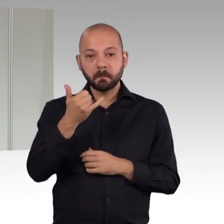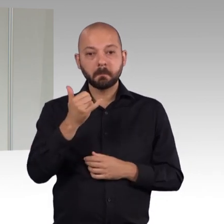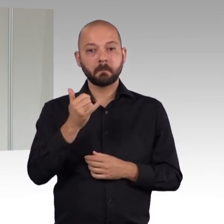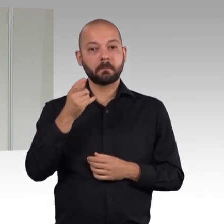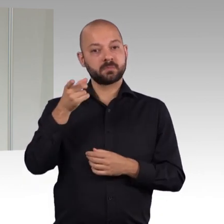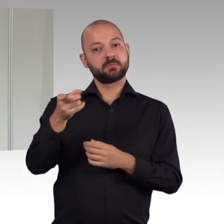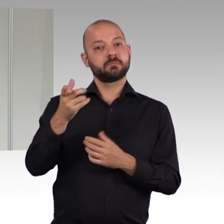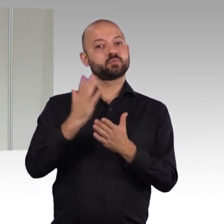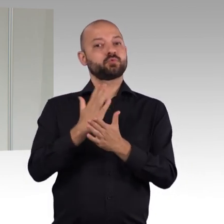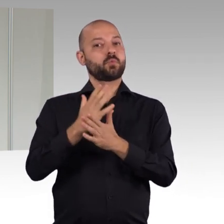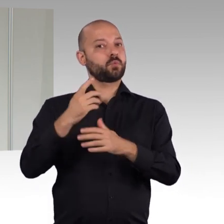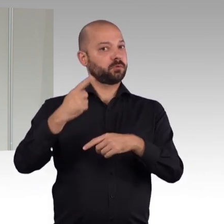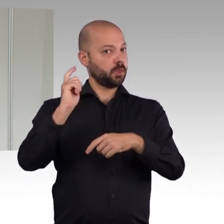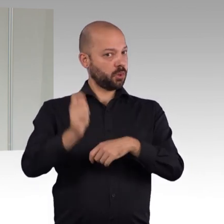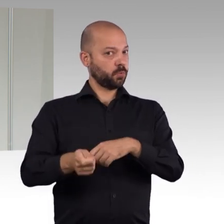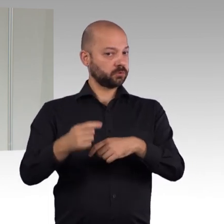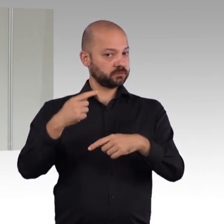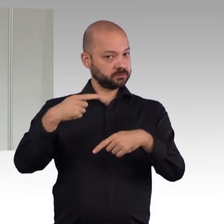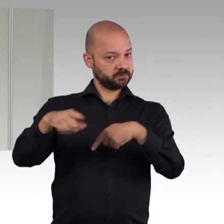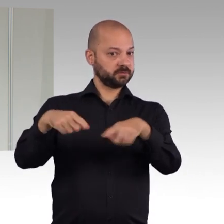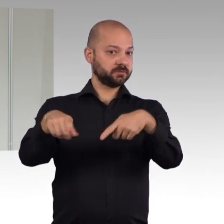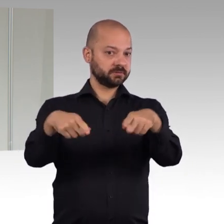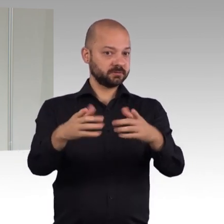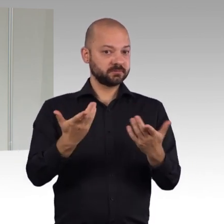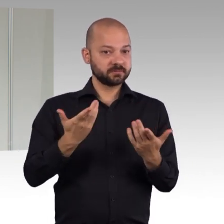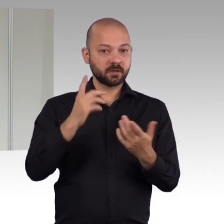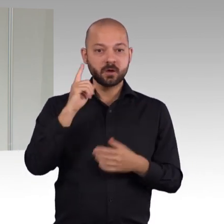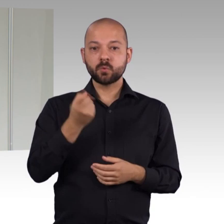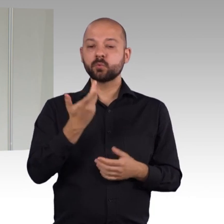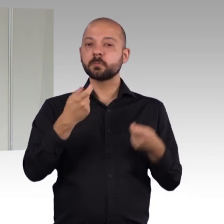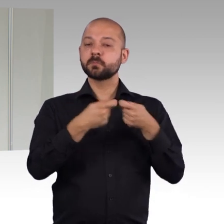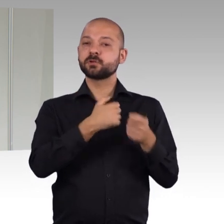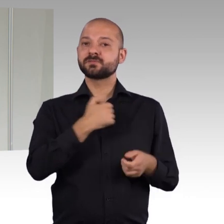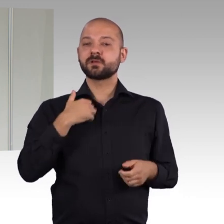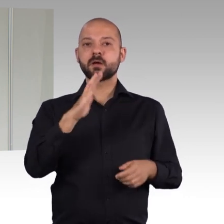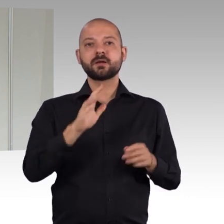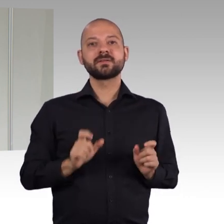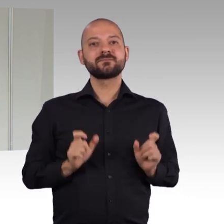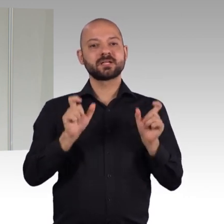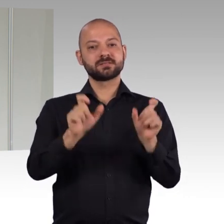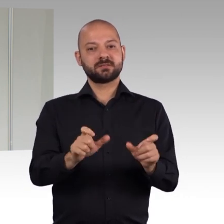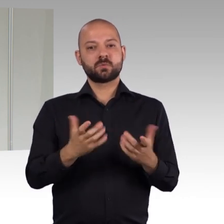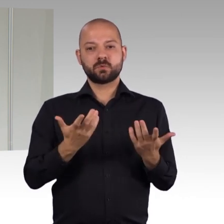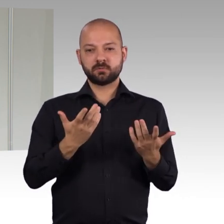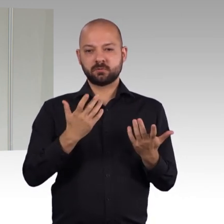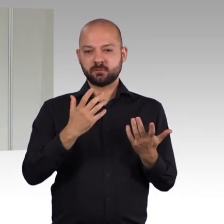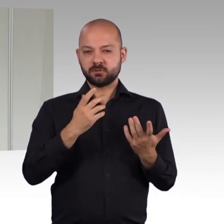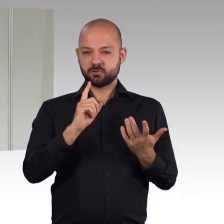Bundeswehr vordringlich braucht, kostet zunächst nicht viel Geld. Unsere Bundeswehr braucht